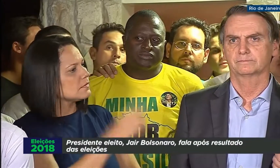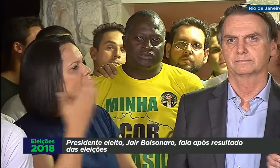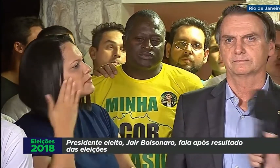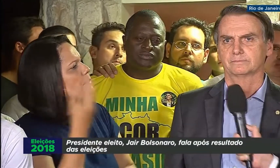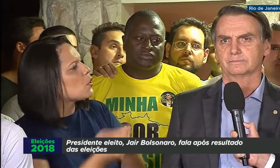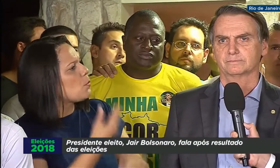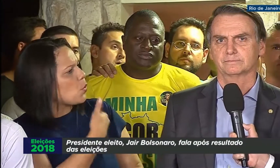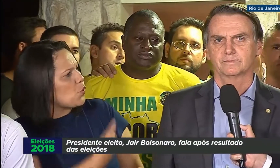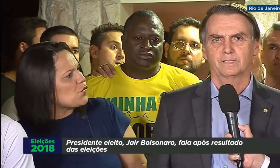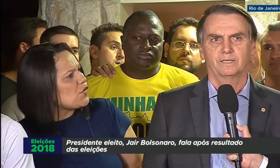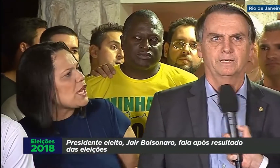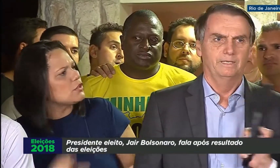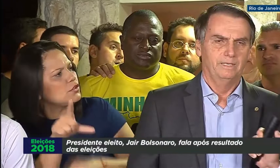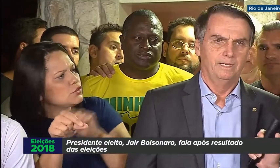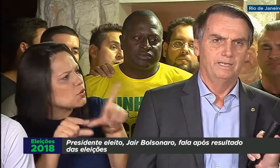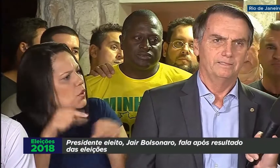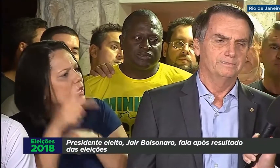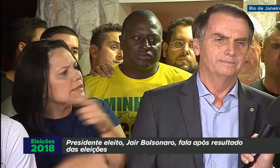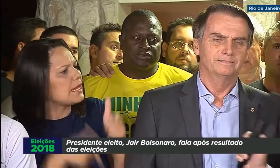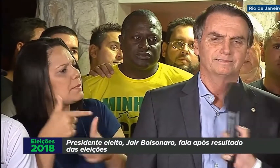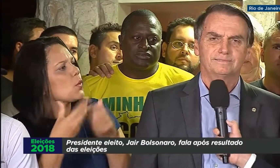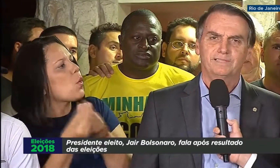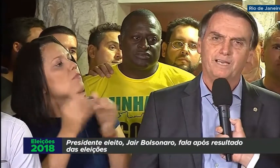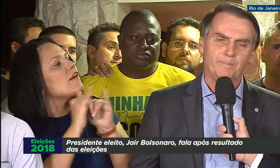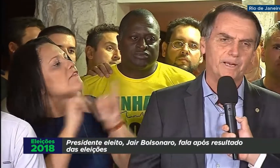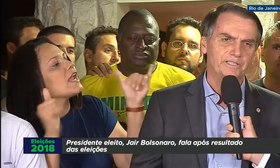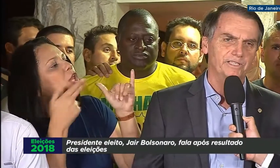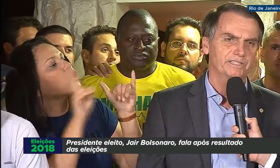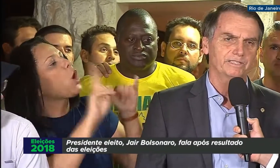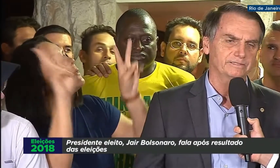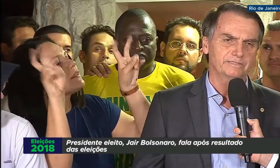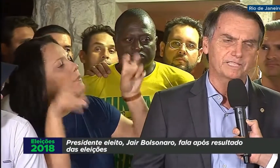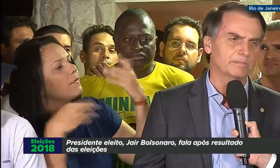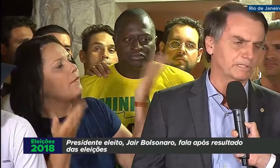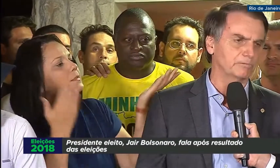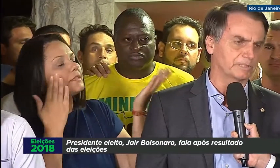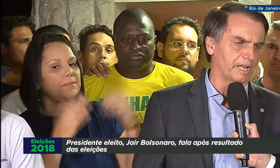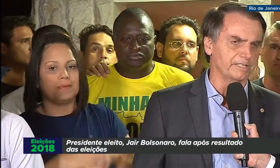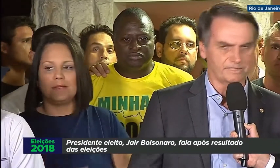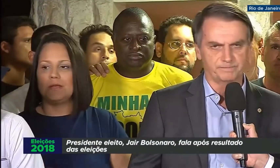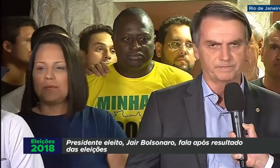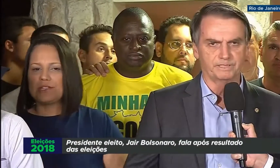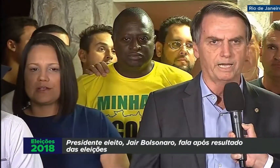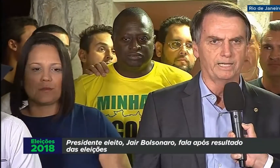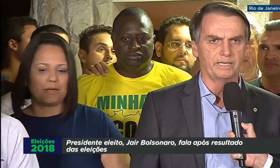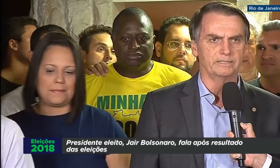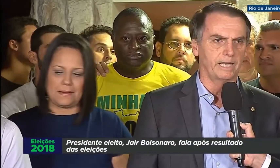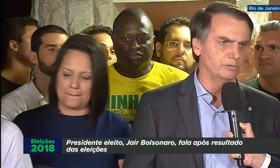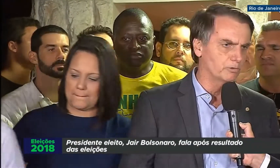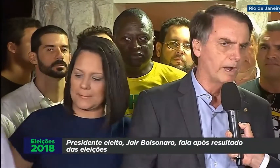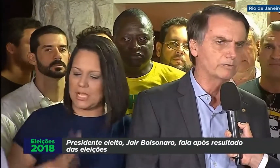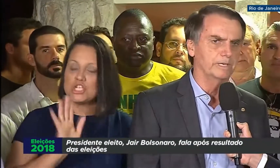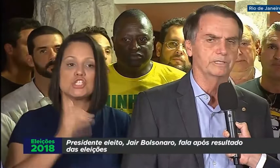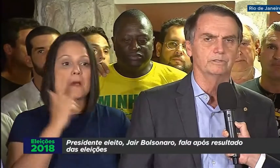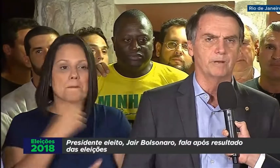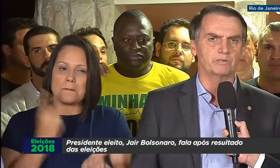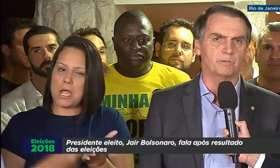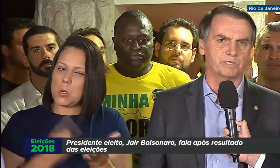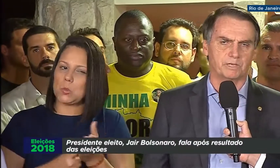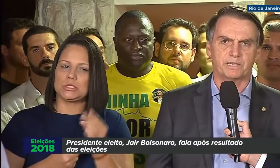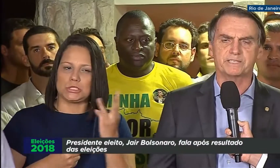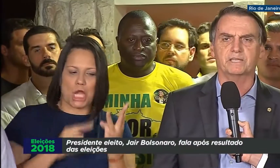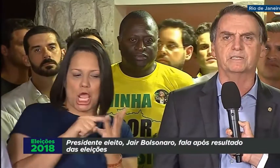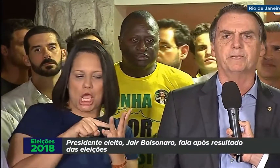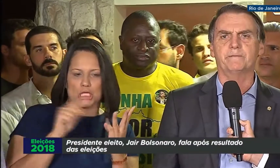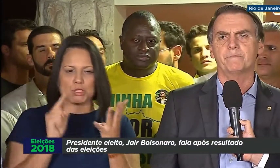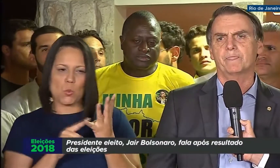formação de governo? Quanto o senhor pode começar a anunciar? Não, a partir de... Estamos com três já acertados, o quarto aí, que o Marcos